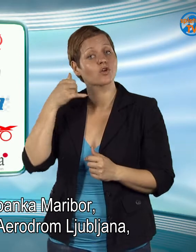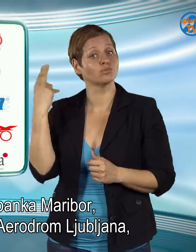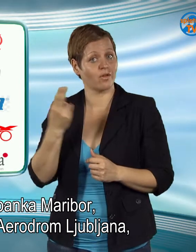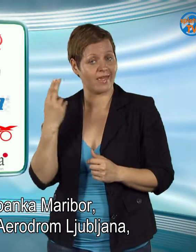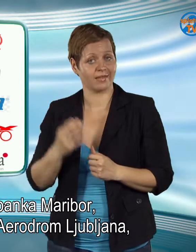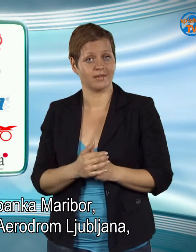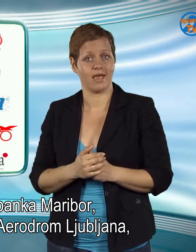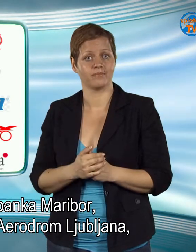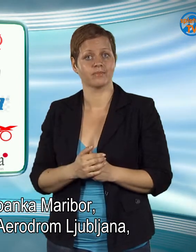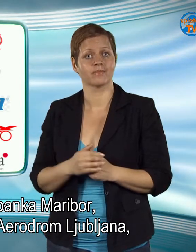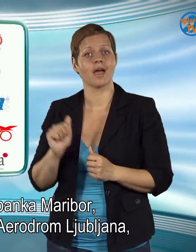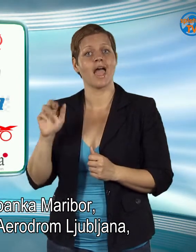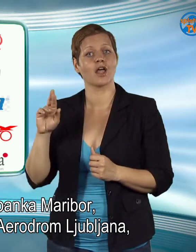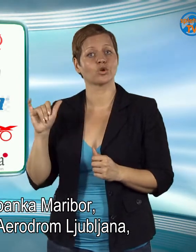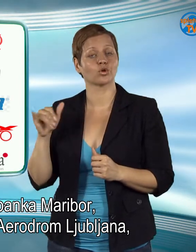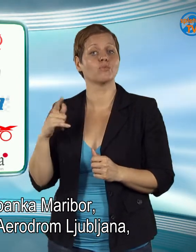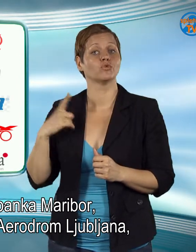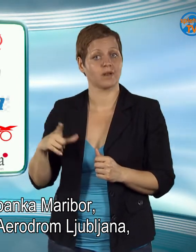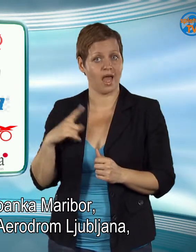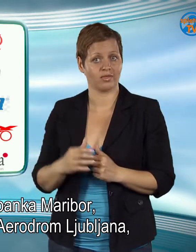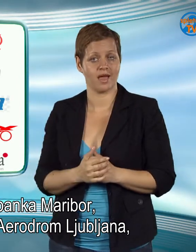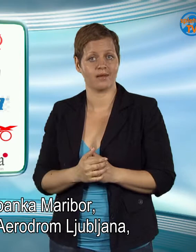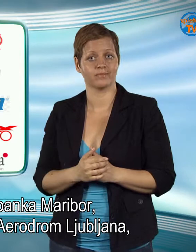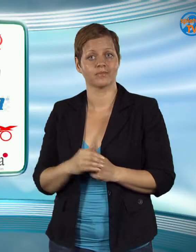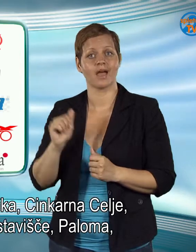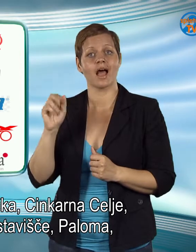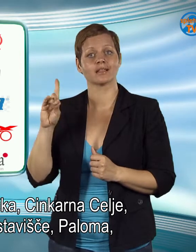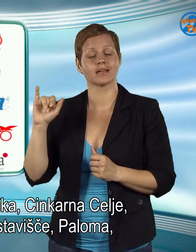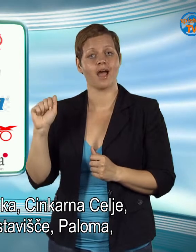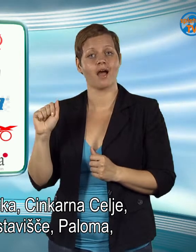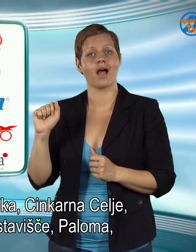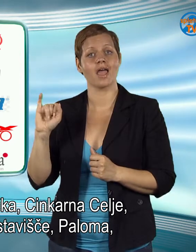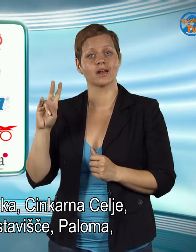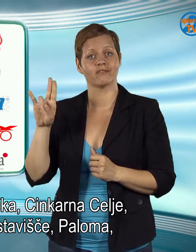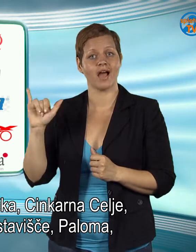Telekom Slovenije, Aerodrom Ljubljana, Adria Airways Tehnika,